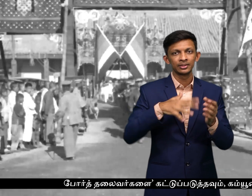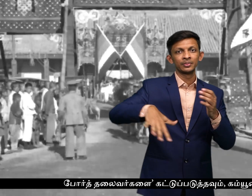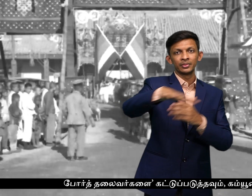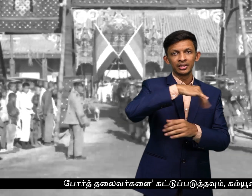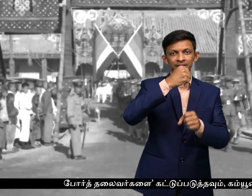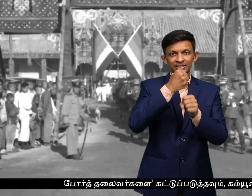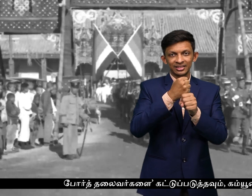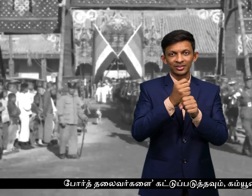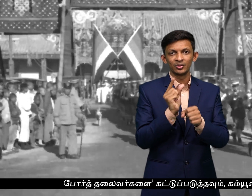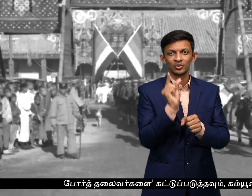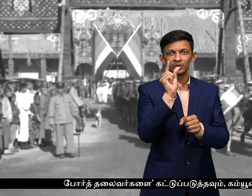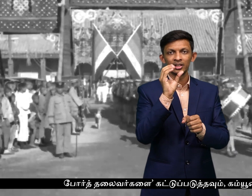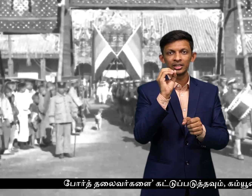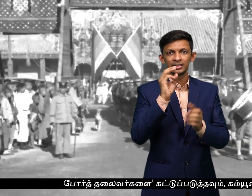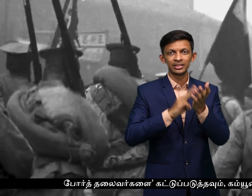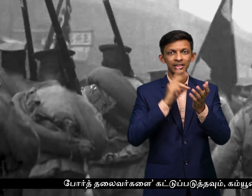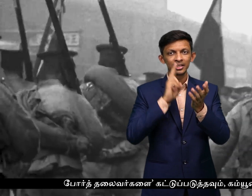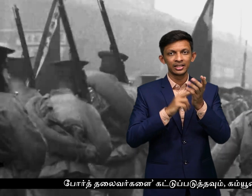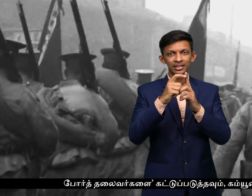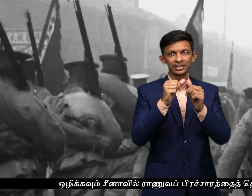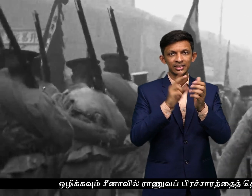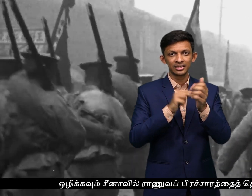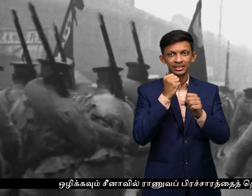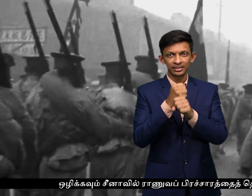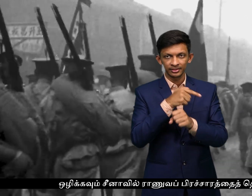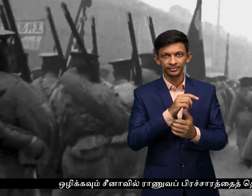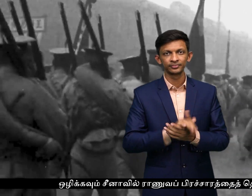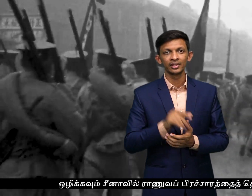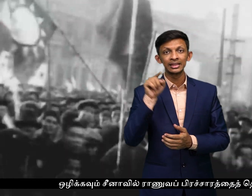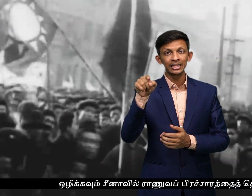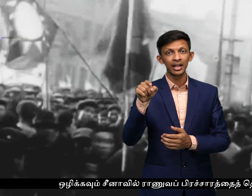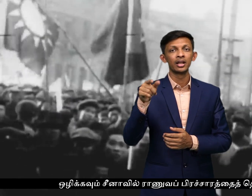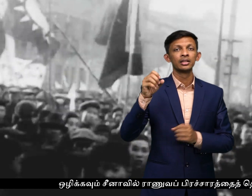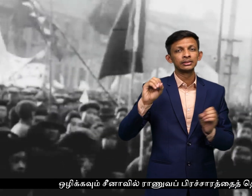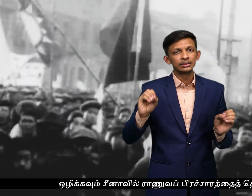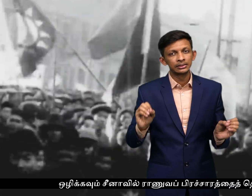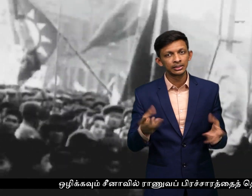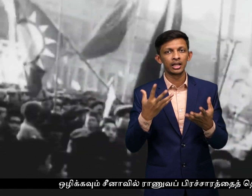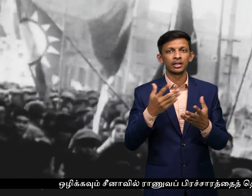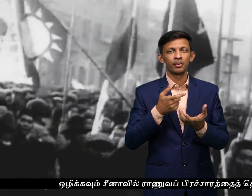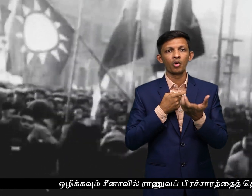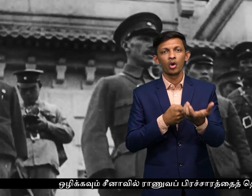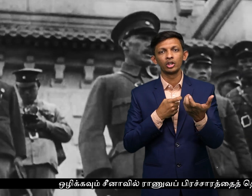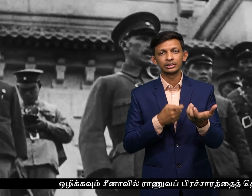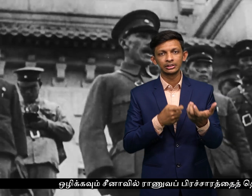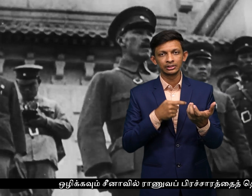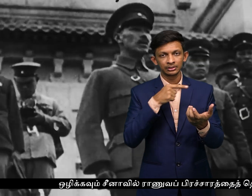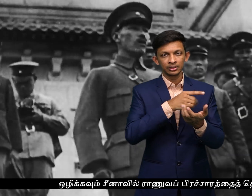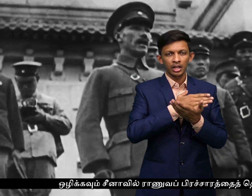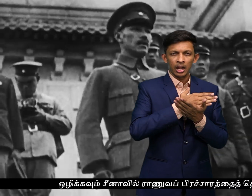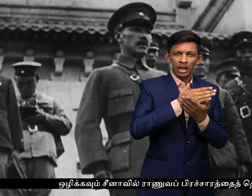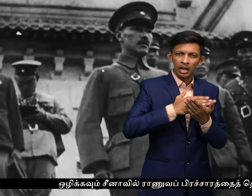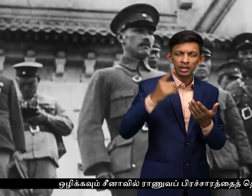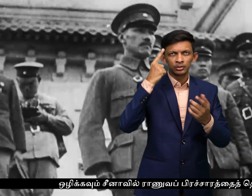போர் தலைவர்களை கட்டுப்படுத்தவும் கம்யூனிஸ்டுகளை ஒழிக்கவும் சீனாவில் இராணுவ பிரச்சாரத்தை தொடங்கினார்.